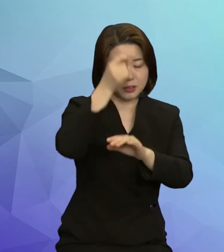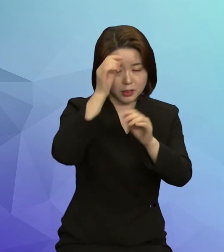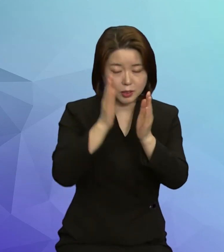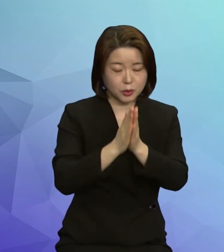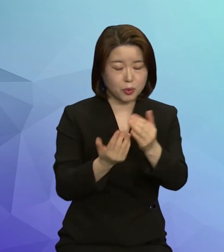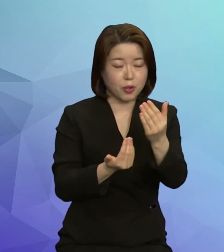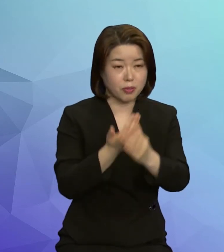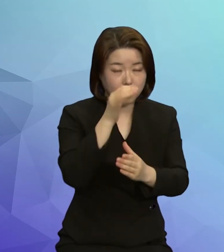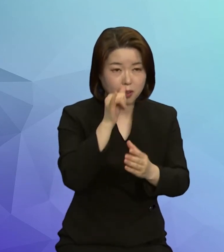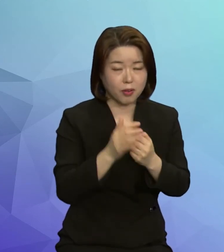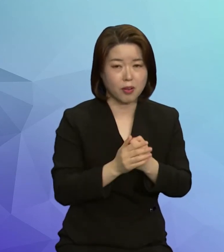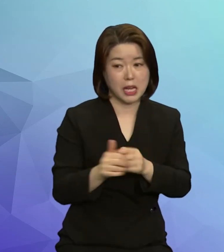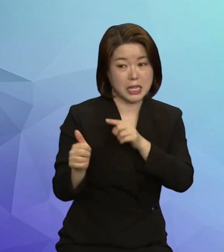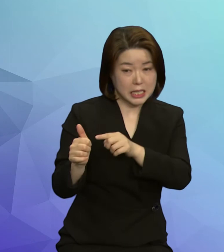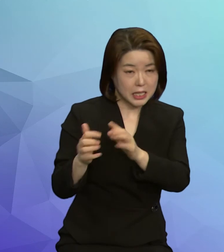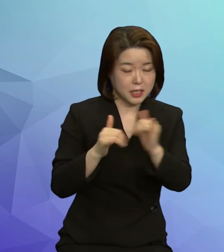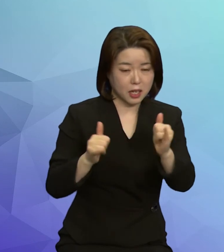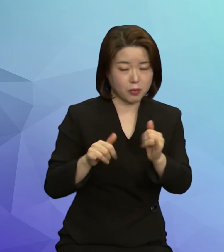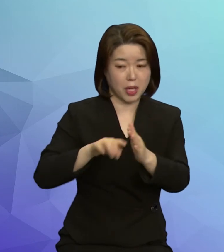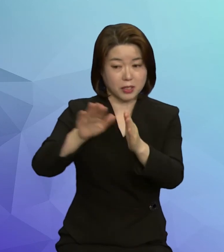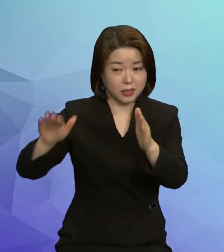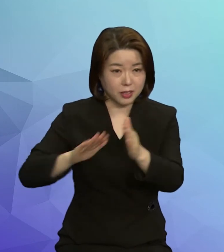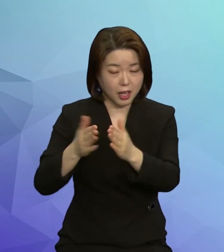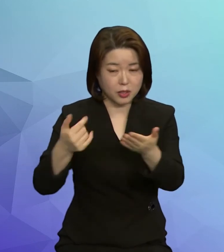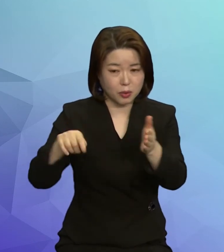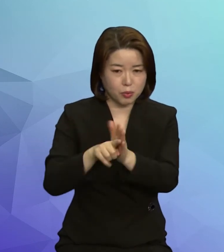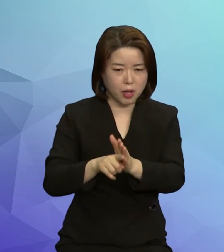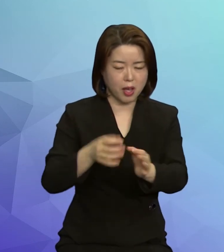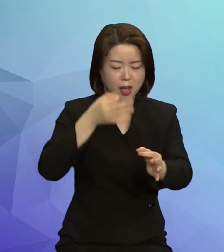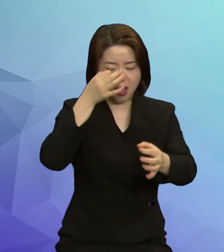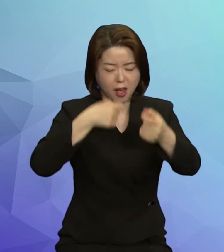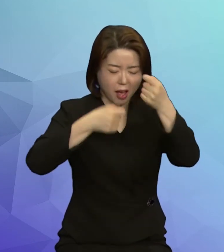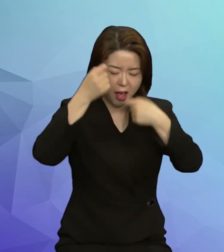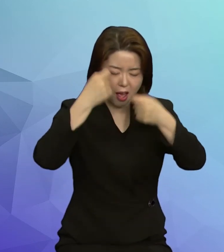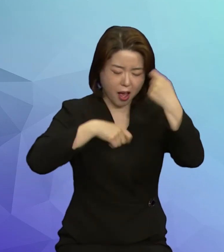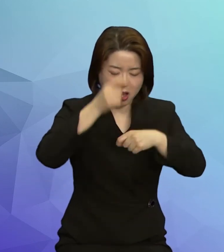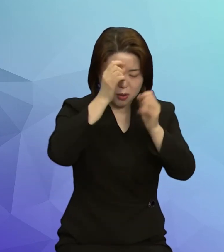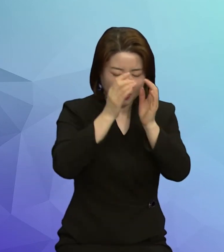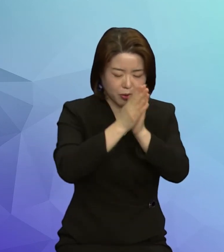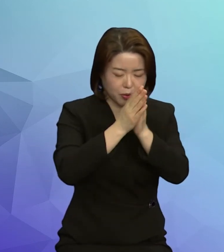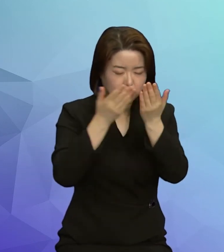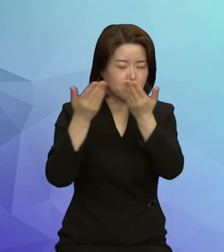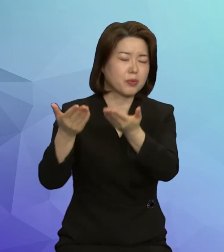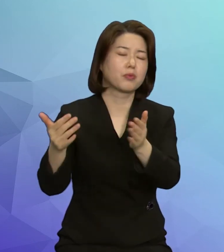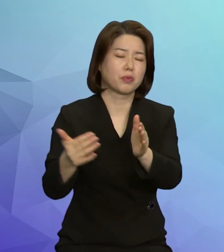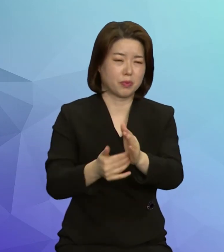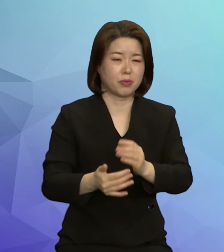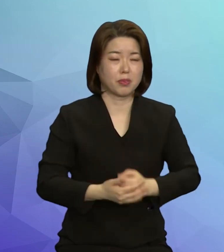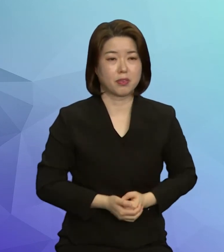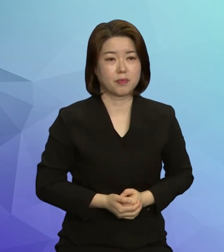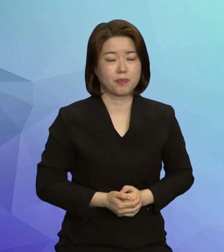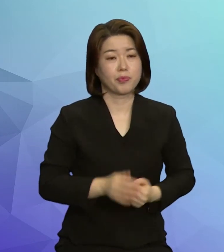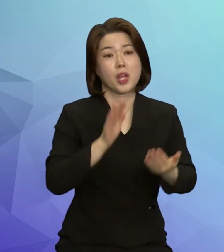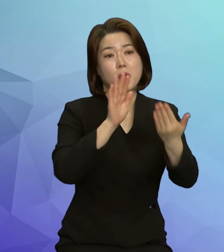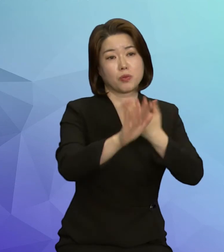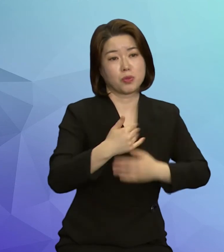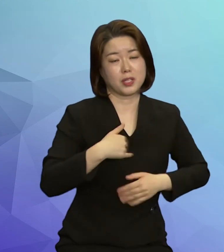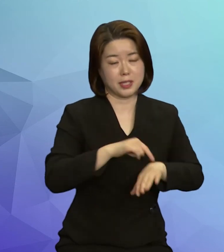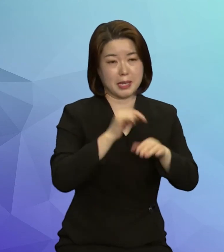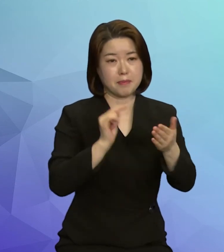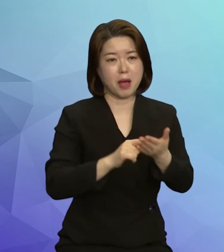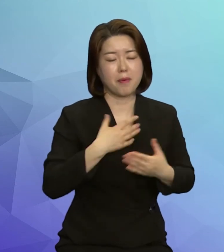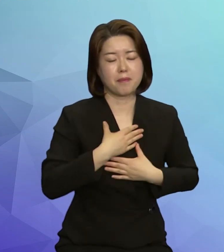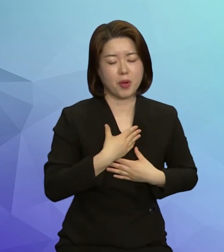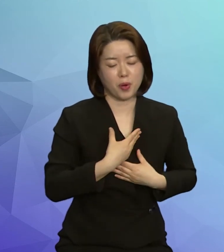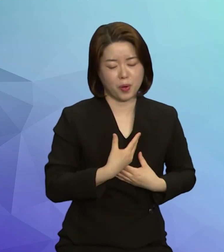기도가 나오는데 그 사람과 그 가정을 위해 펑펑 울며 기도하게 하시더라고요. 그 후